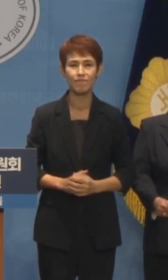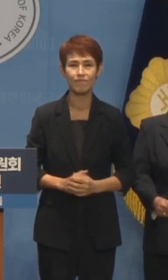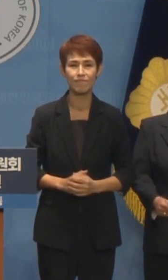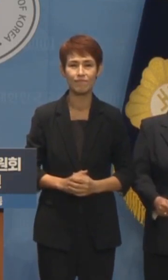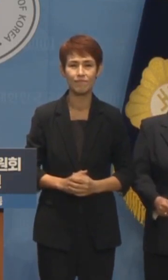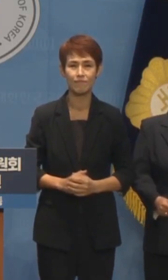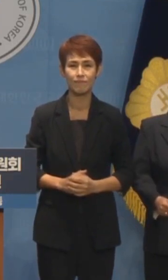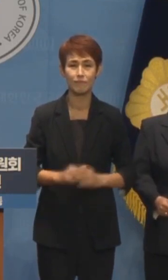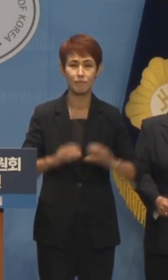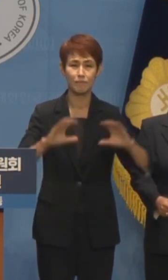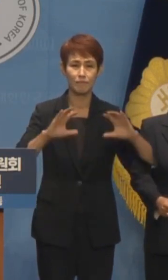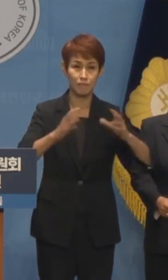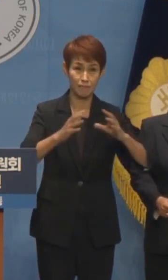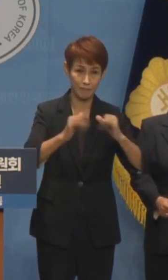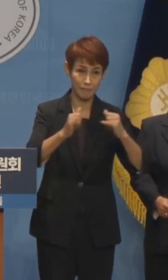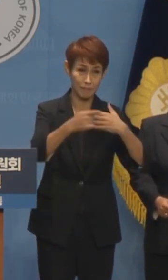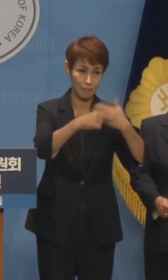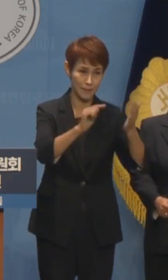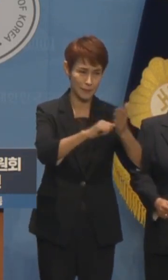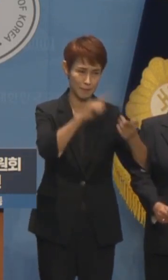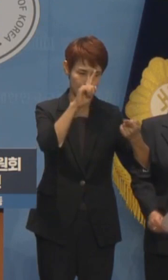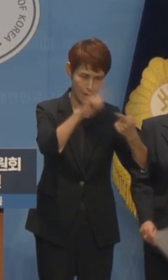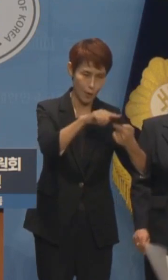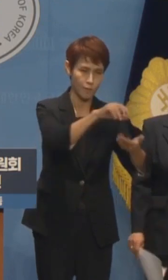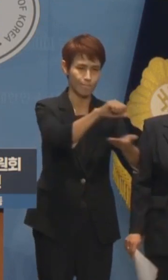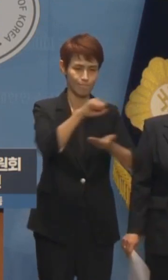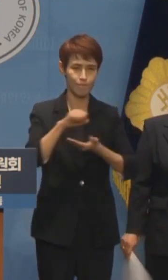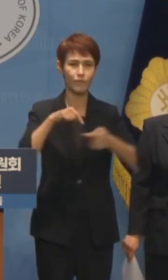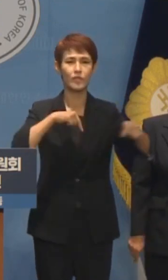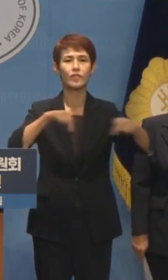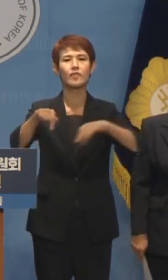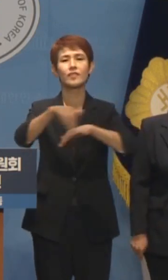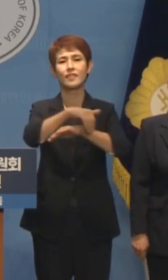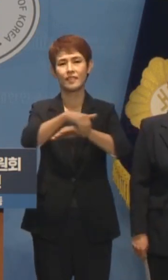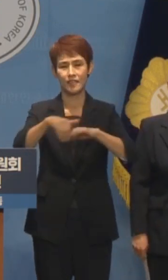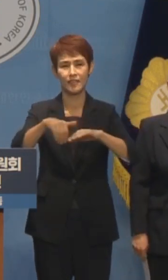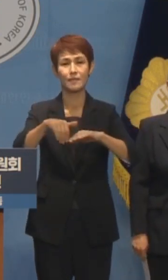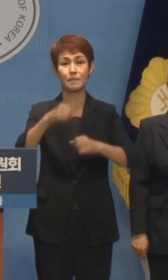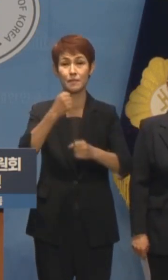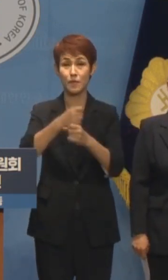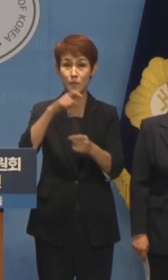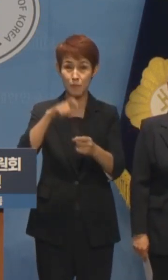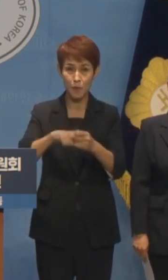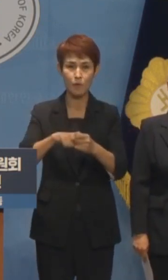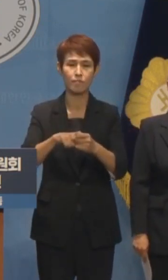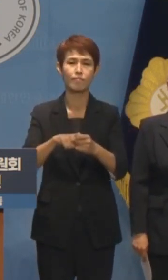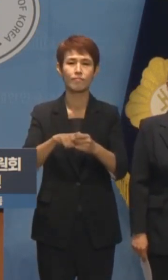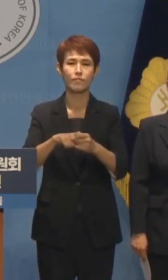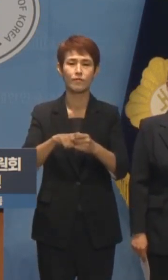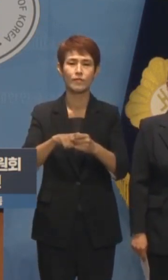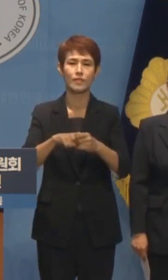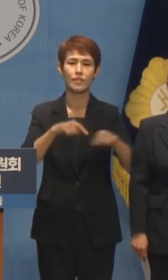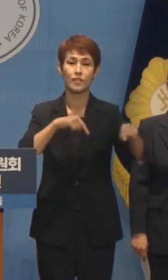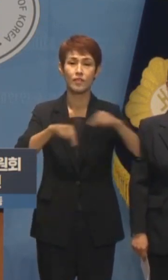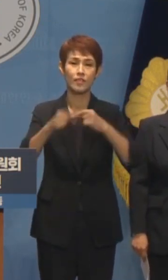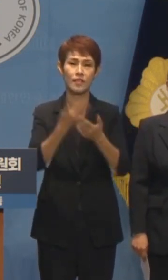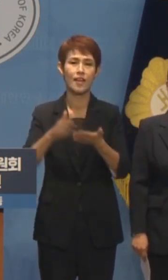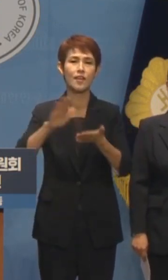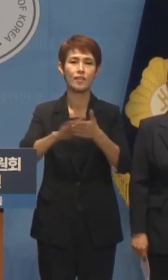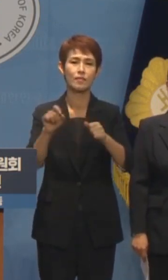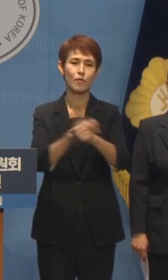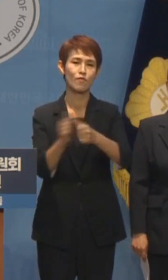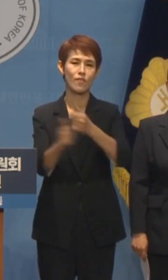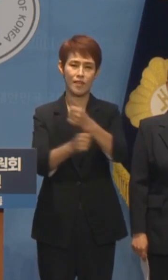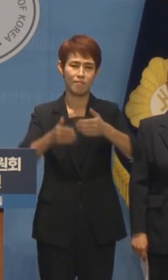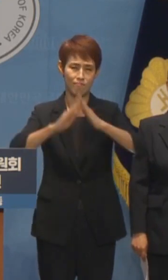민심 그대로 정치 시련을 위한 정치개혁 특별위원회 구성을 촉구합니다 조국 혁신당